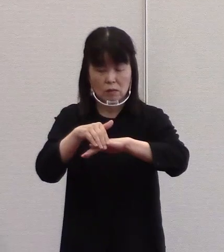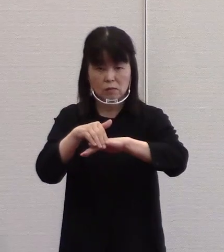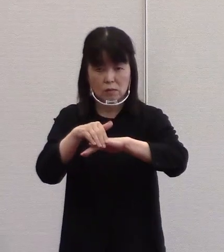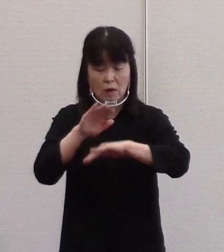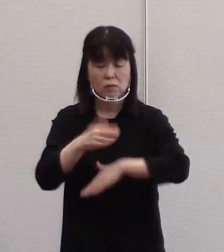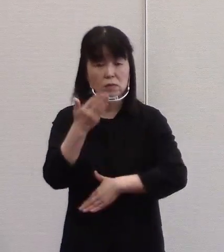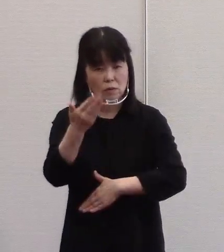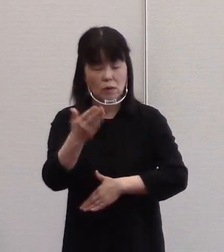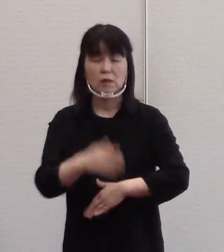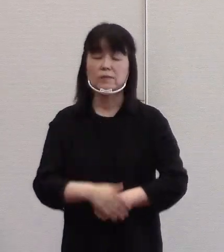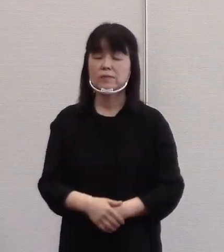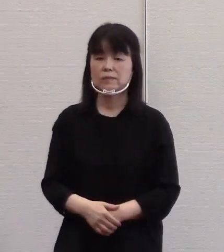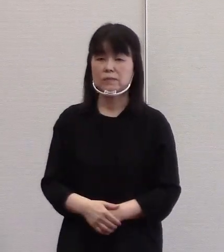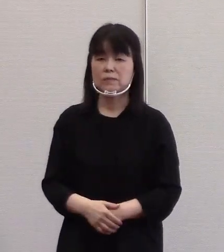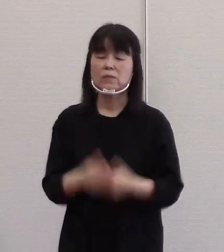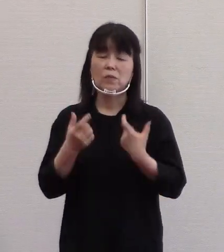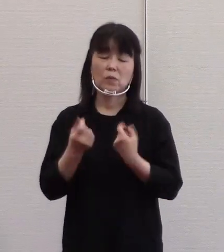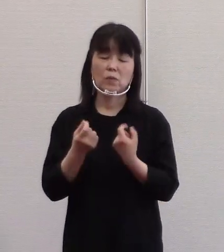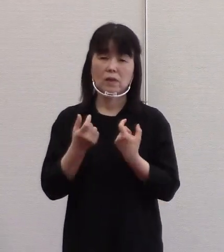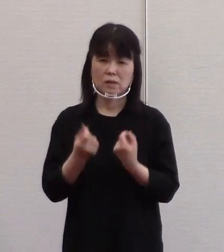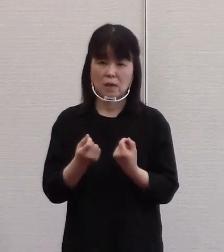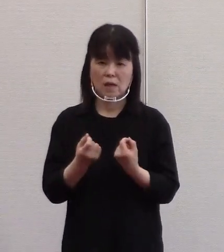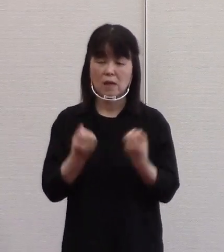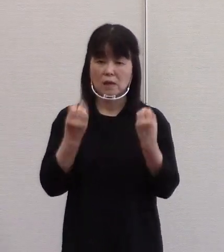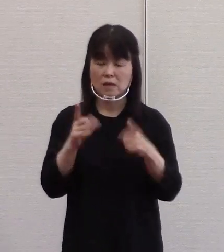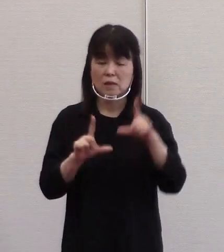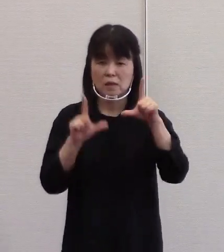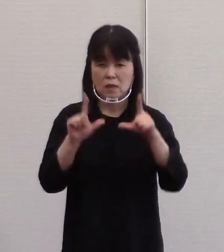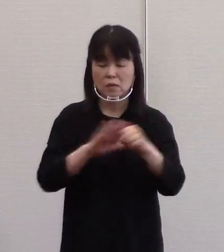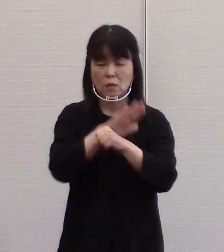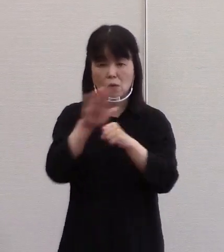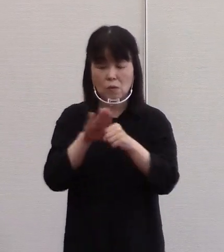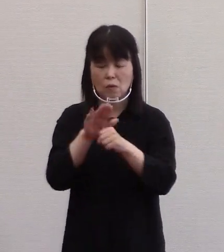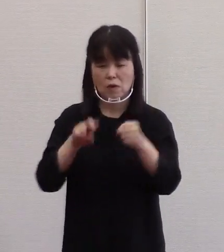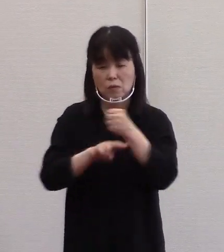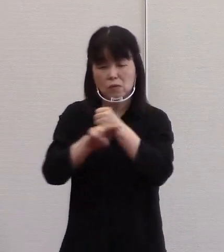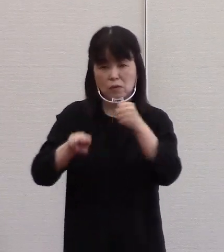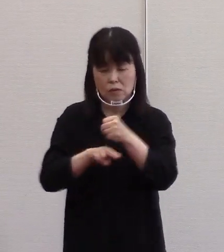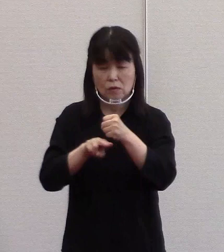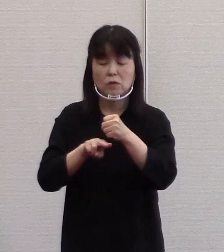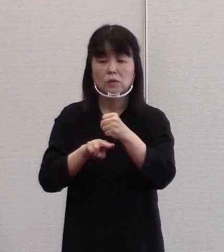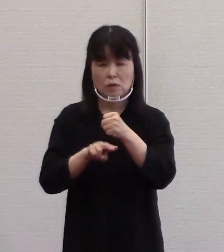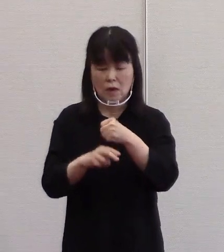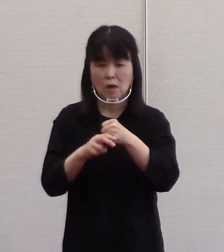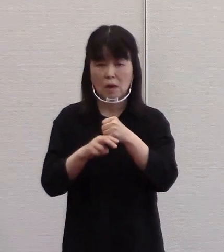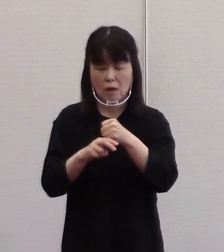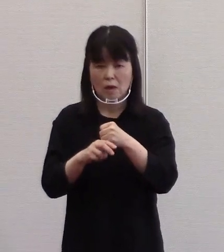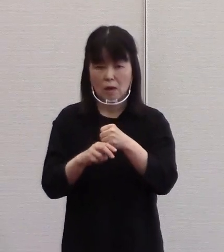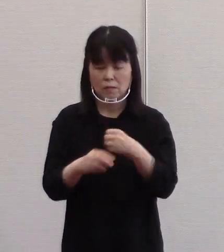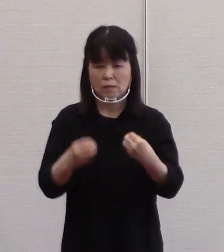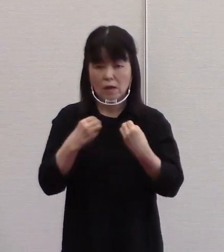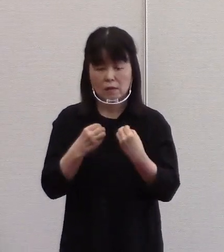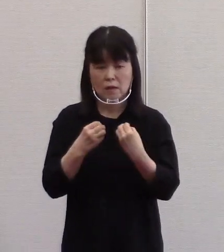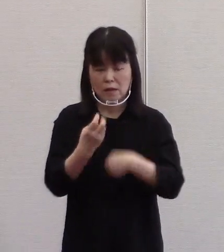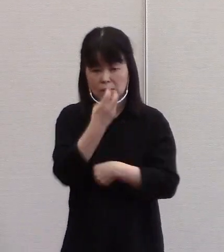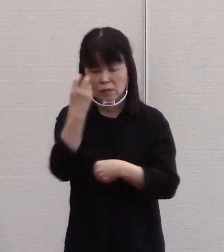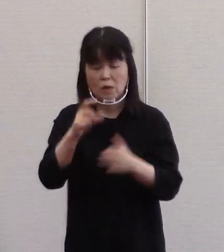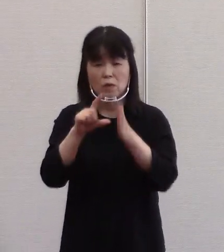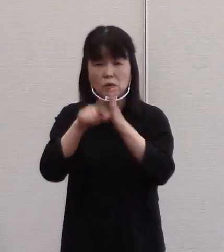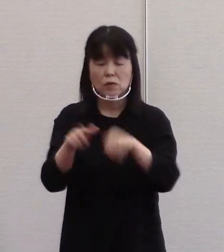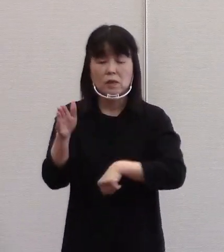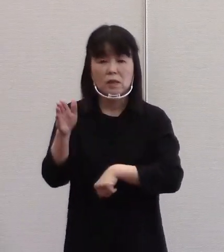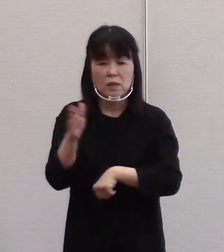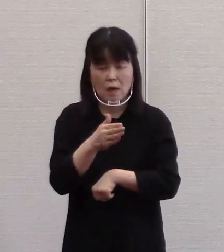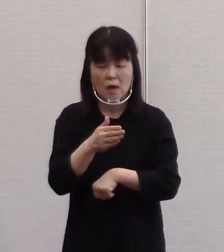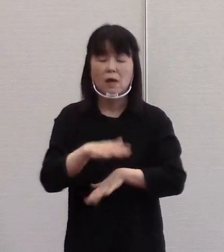とこの新型コロナ発症時から、まあ、目に見えないこのウイルスとの戦い